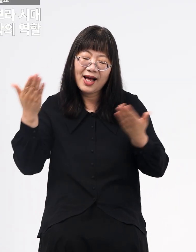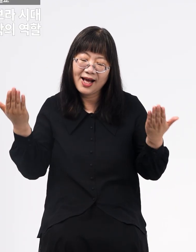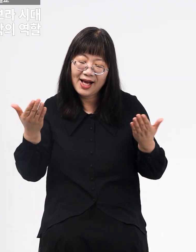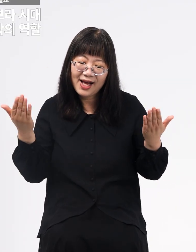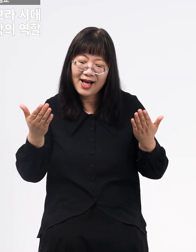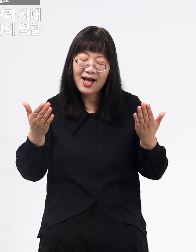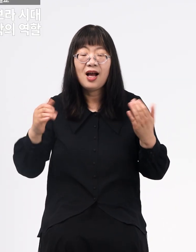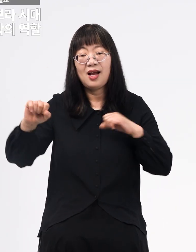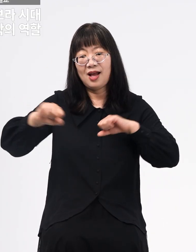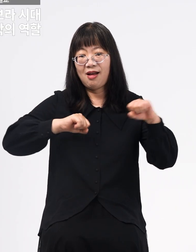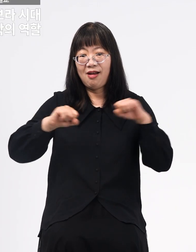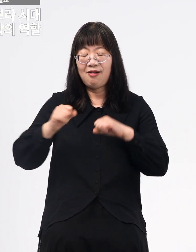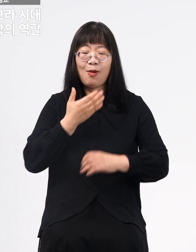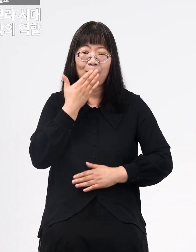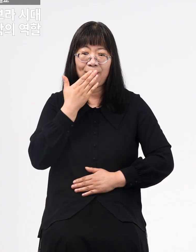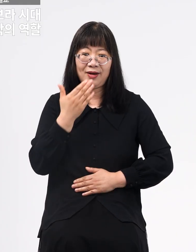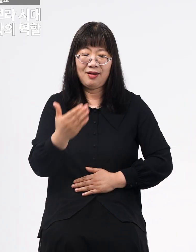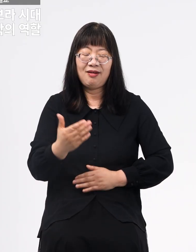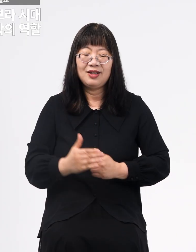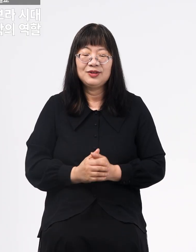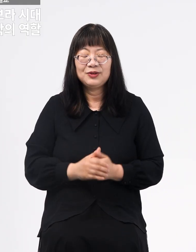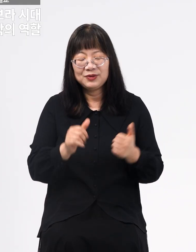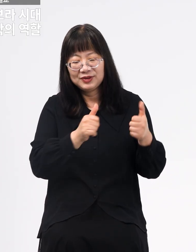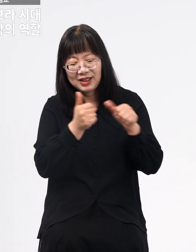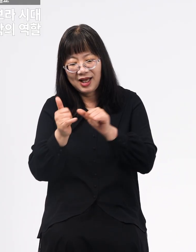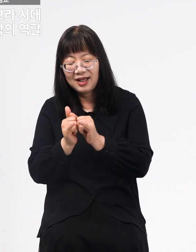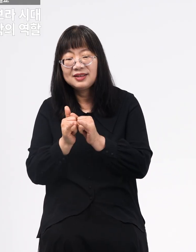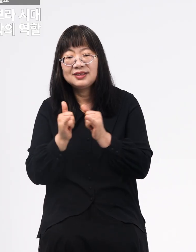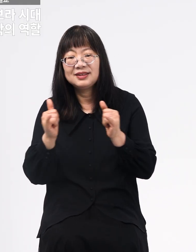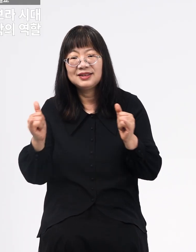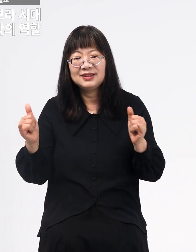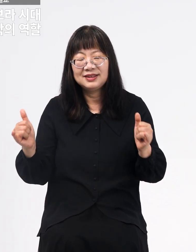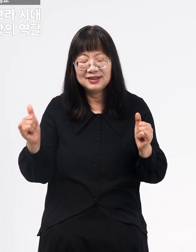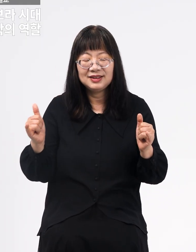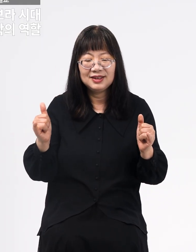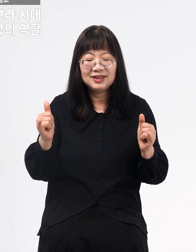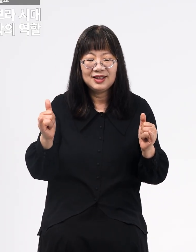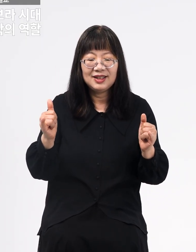불가능한 일 행하시고 죽은 자를